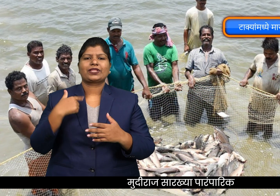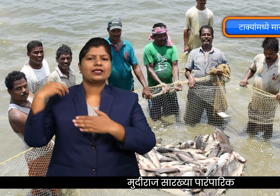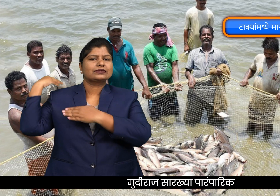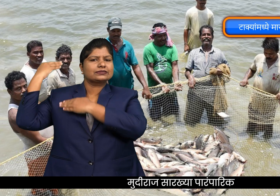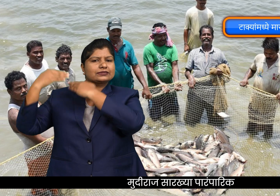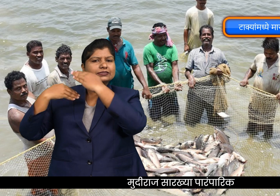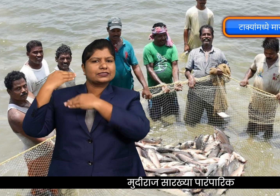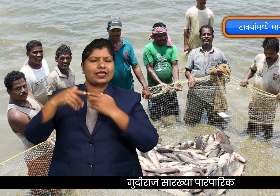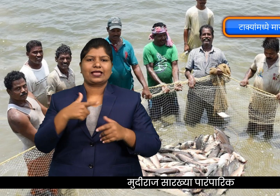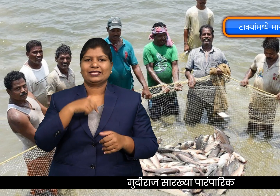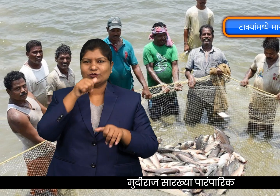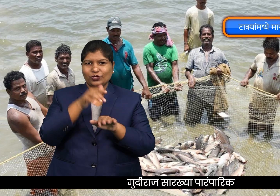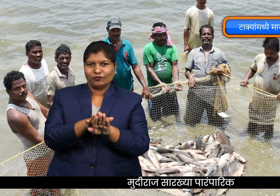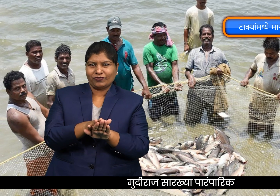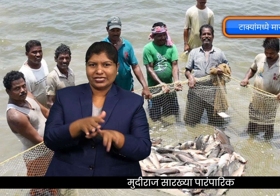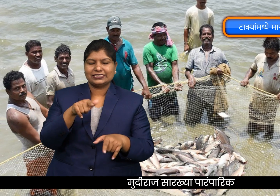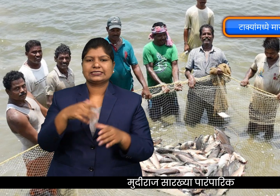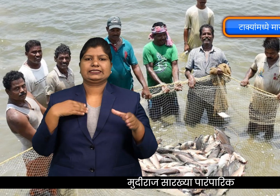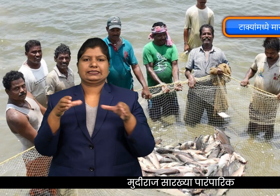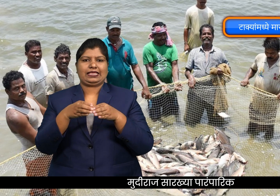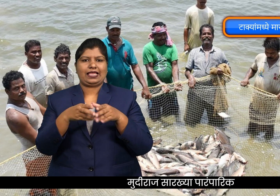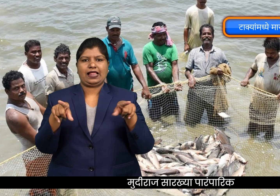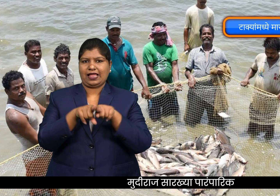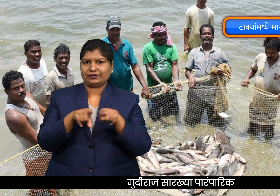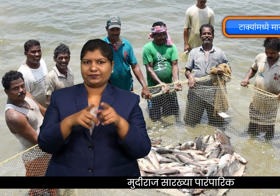मुदिराज सारख्या पारंपरिक